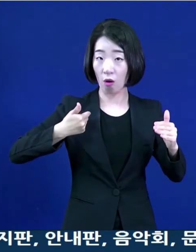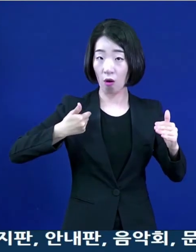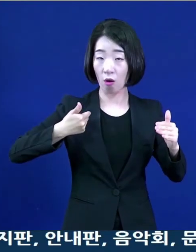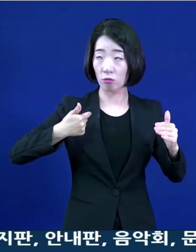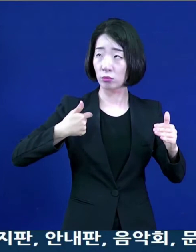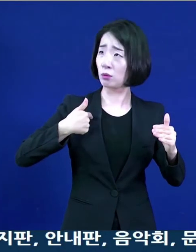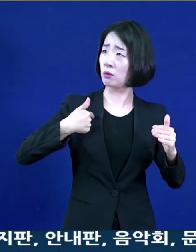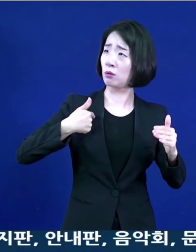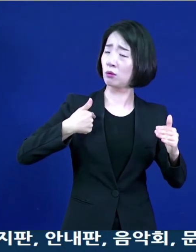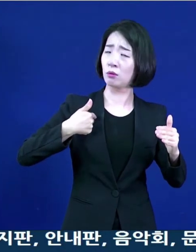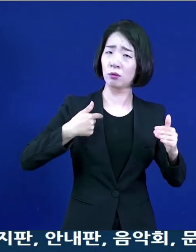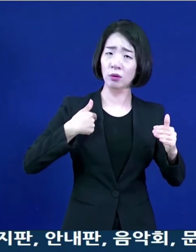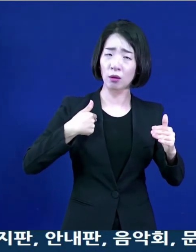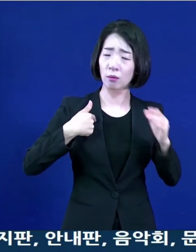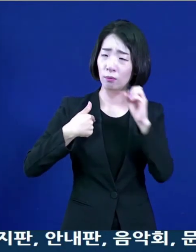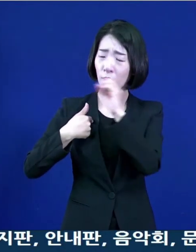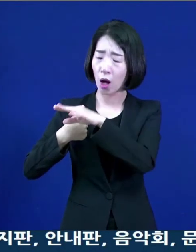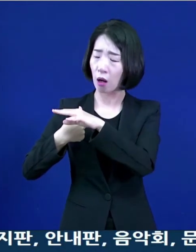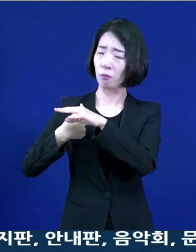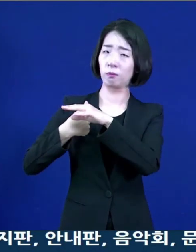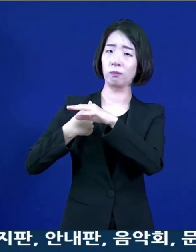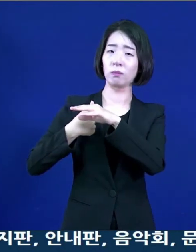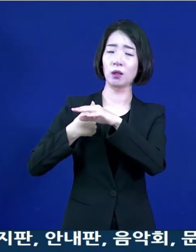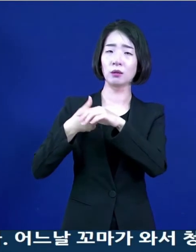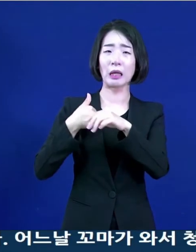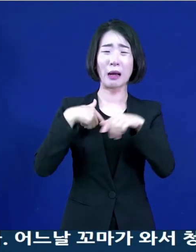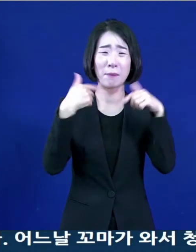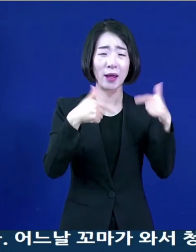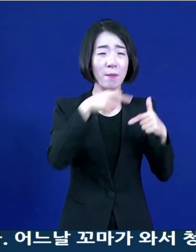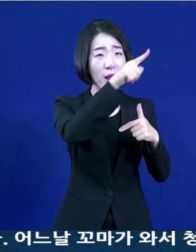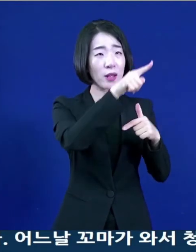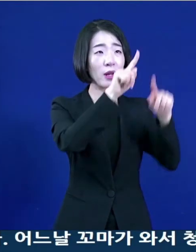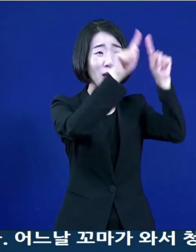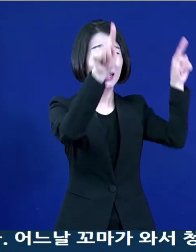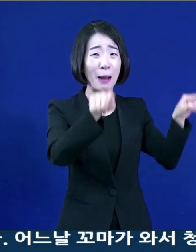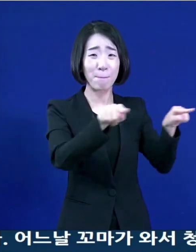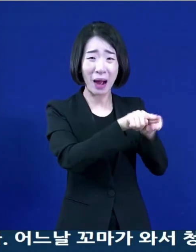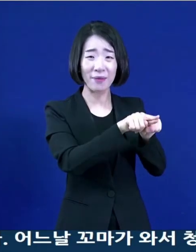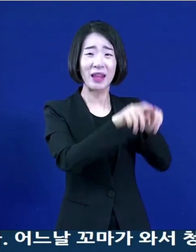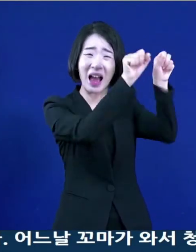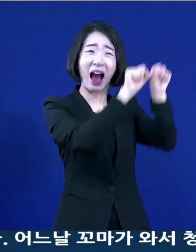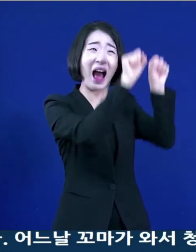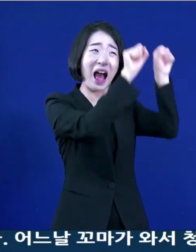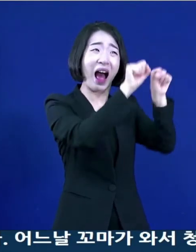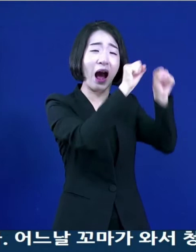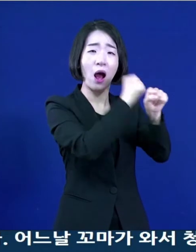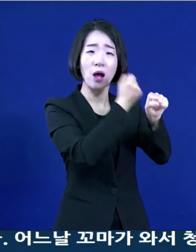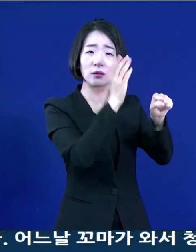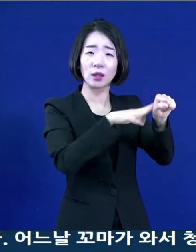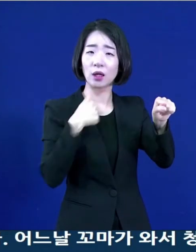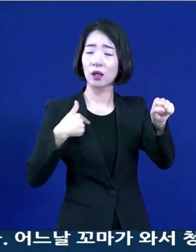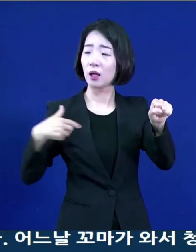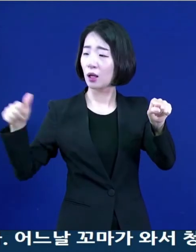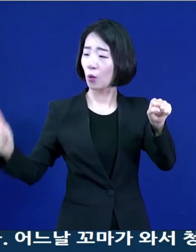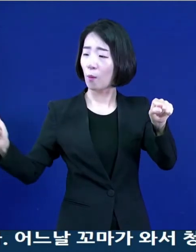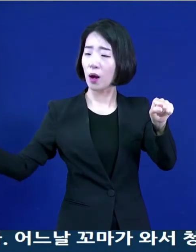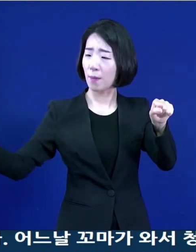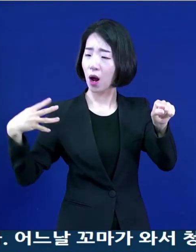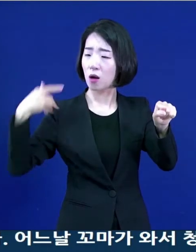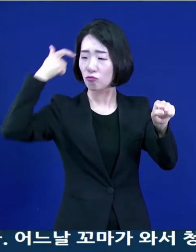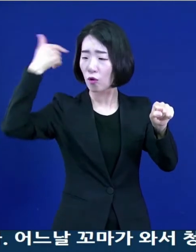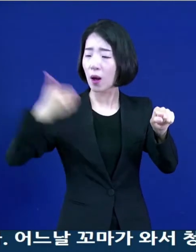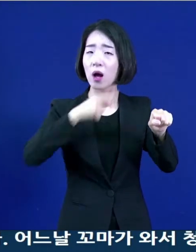충격을 받는 거예요. 내가 이렇게 열심히 매일같이 청소를 했고 열심히 이 안내판을 닦았는데 사실 그 내용을 모르는